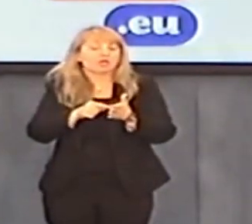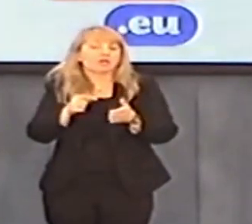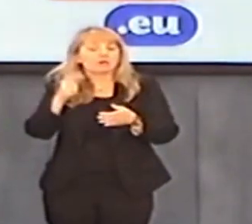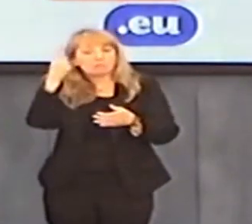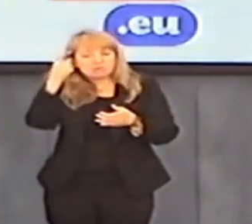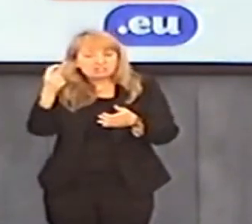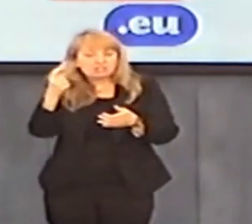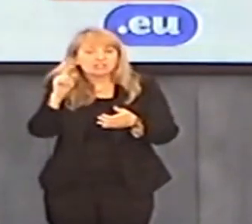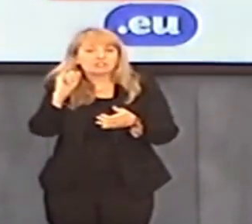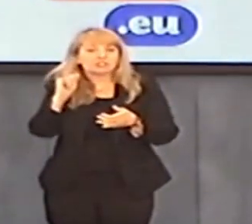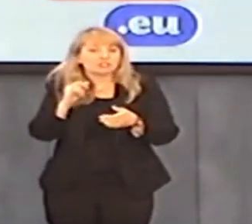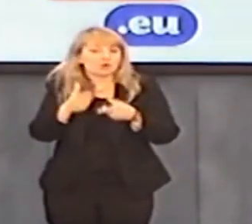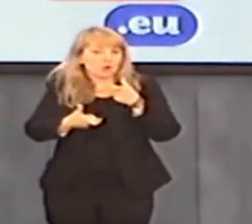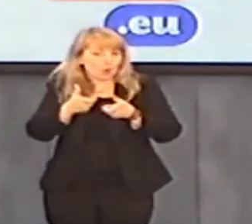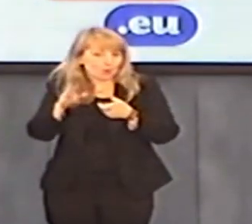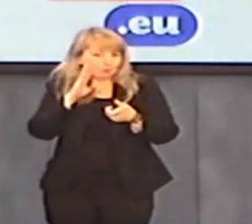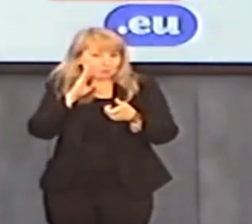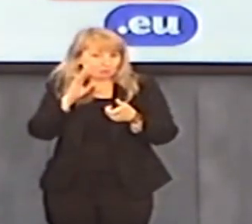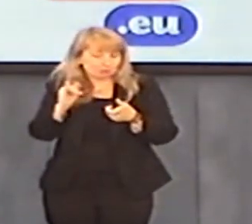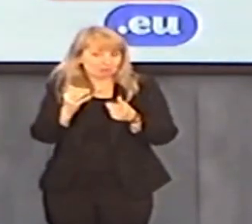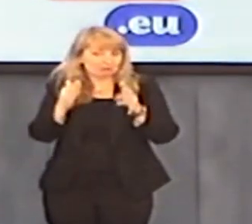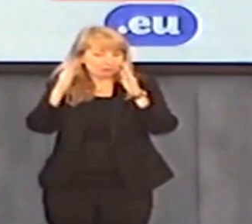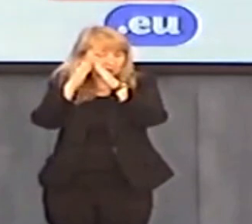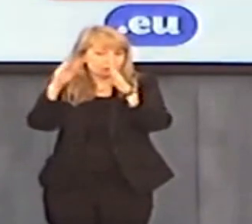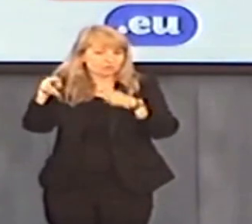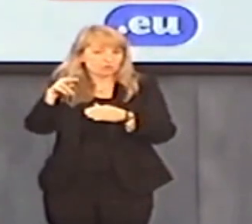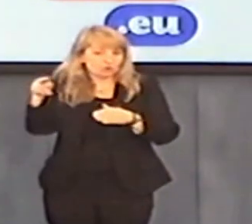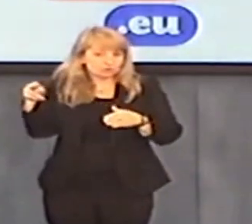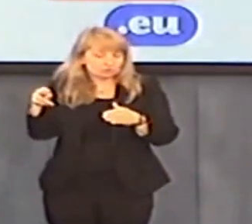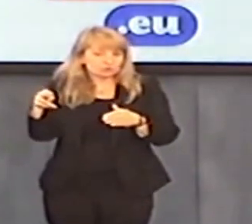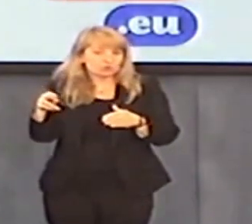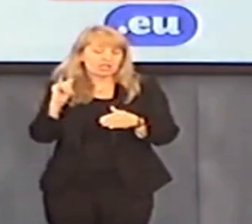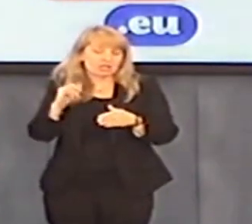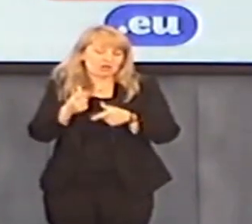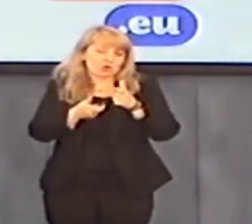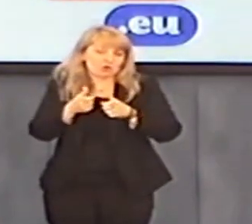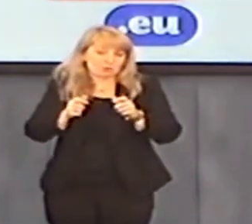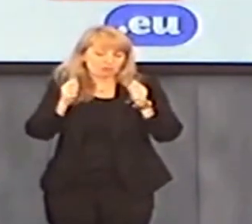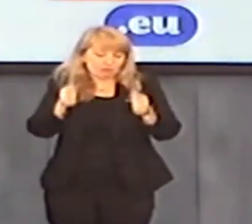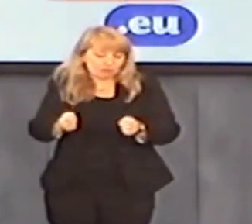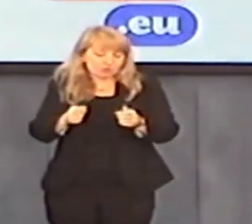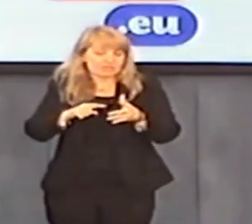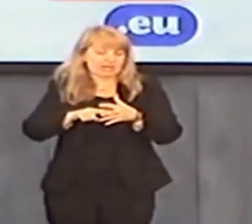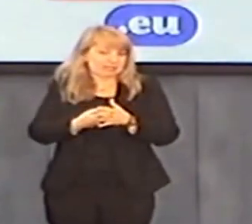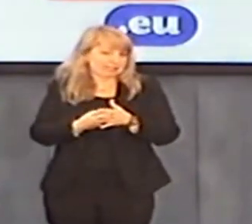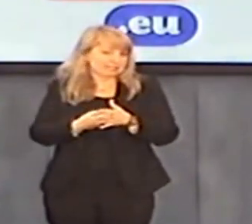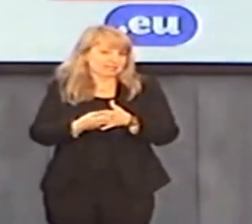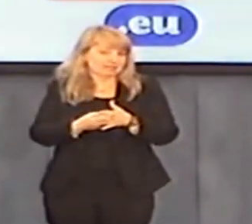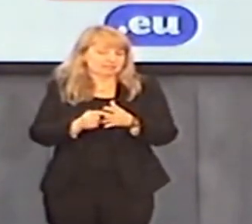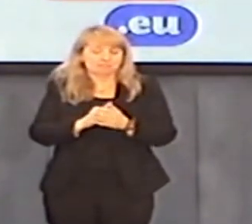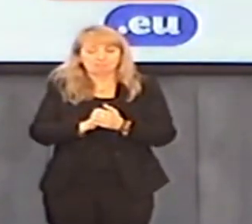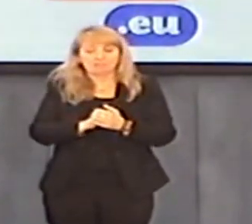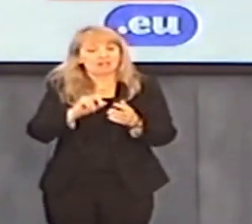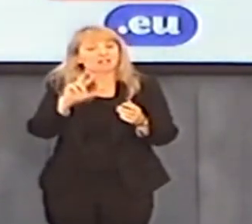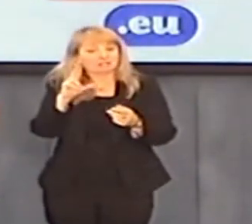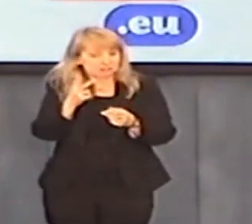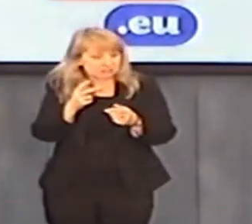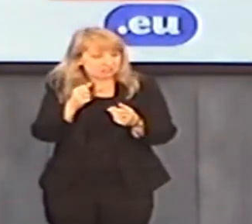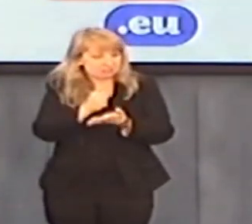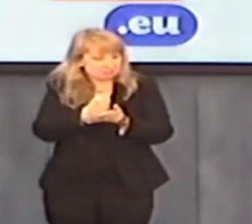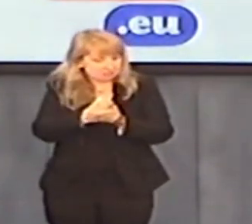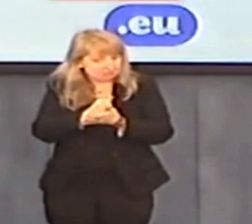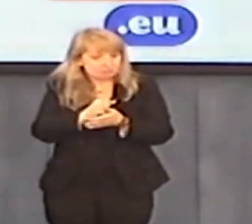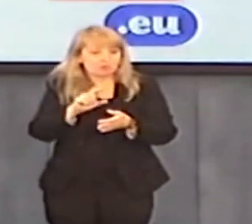tym pomyśleć i zacząć składać wnioski o rejestrowanie Kościoła. Ale jest też trzeci aspekt. Co w sytuacji, kiedy